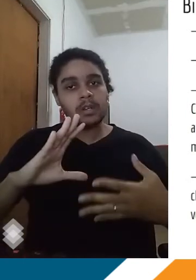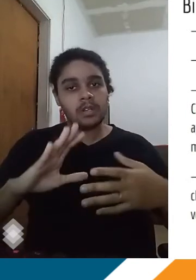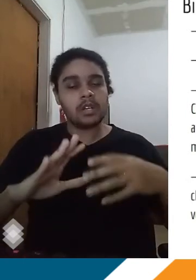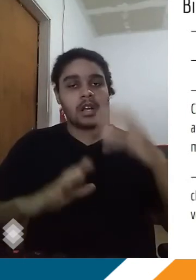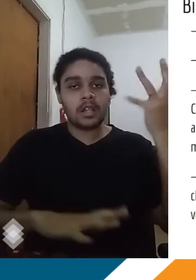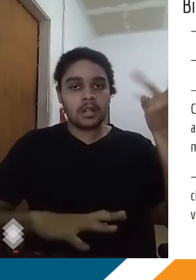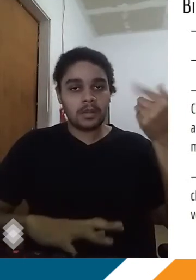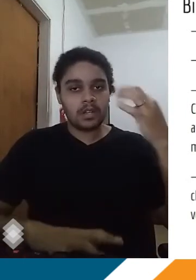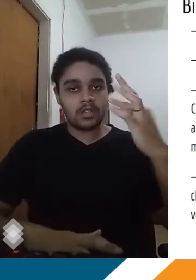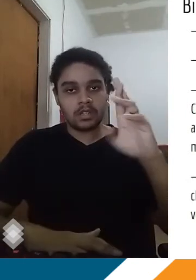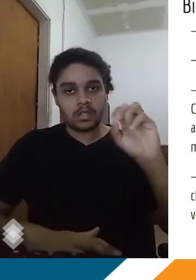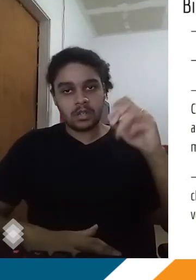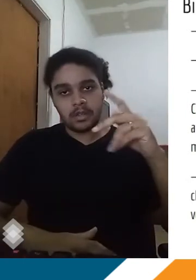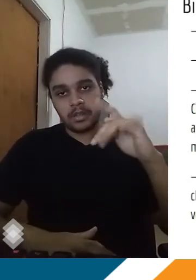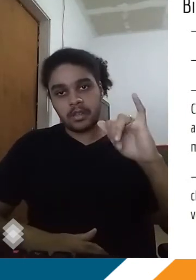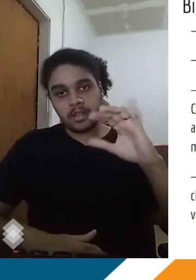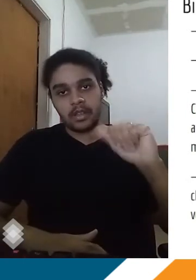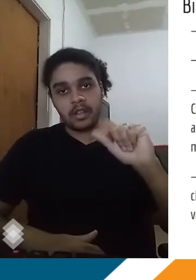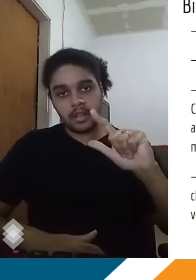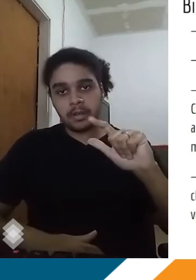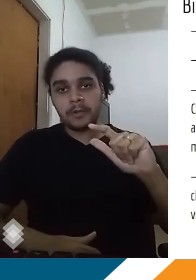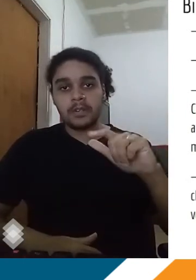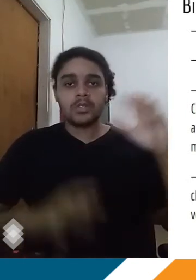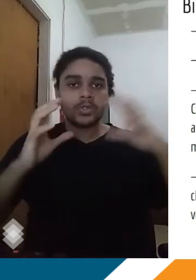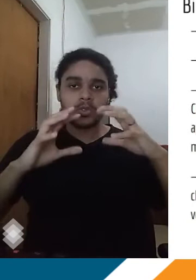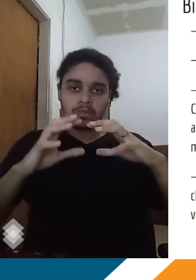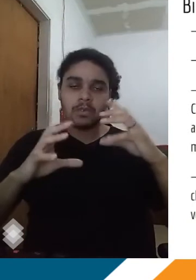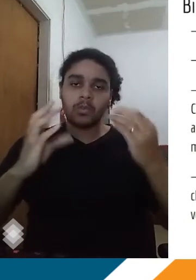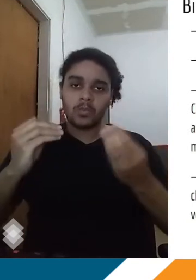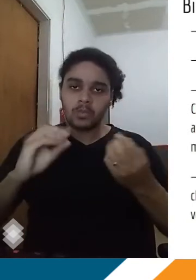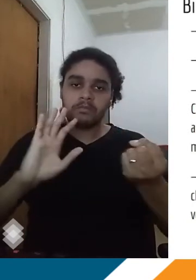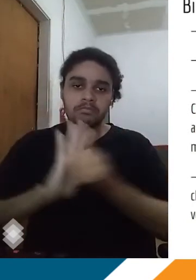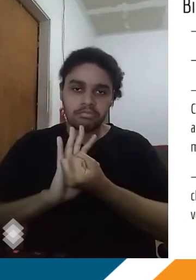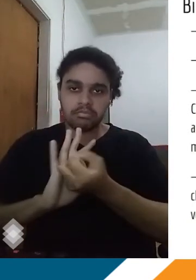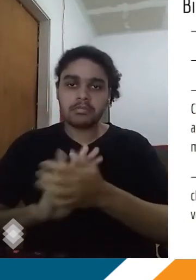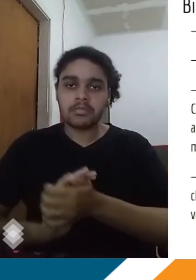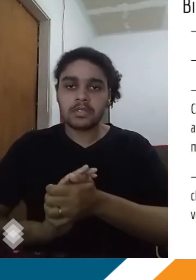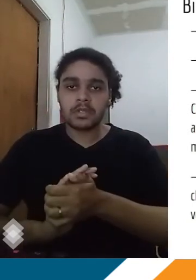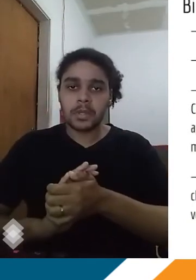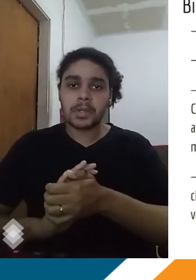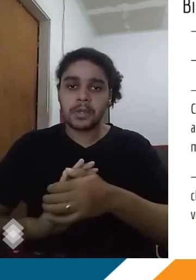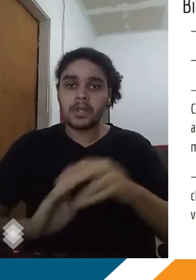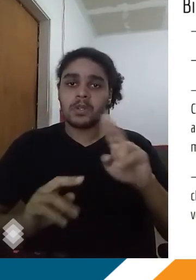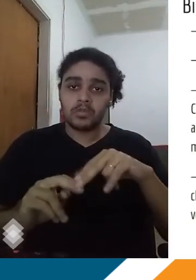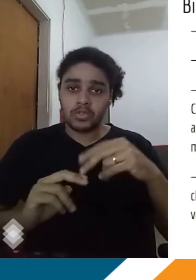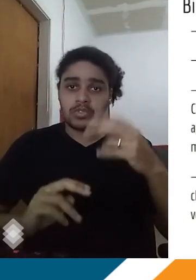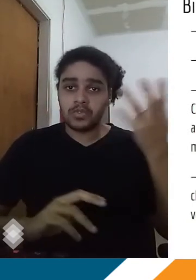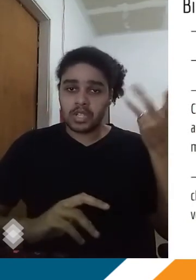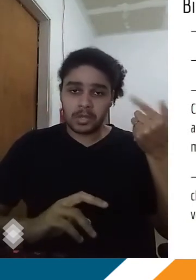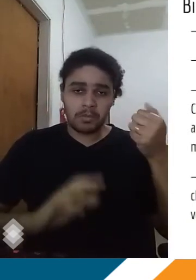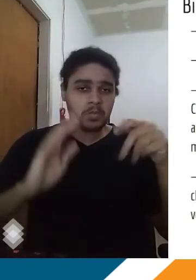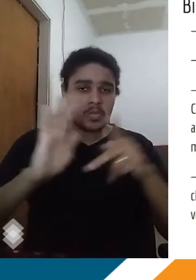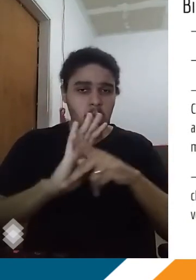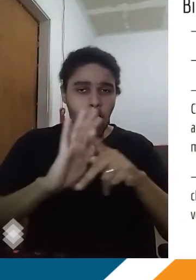tropical continental, com estações chuvosas e secas muito bem marcadas. Por ter esse clima tão